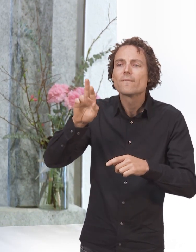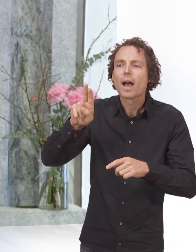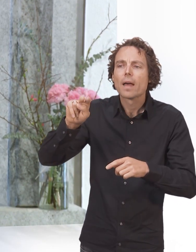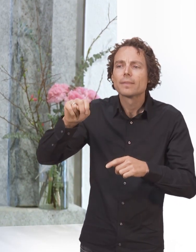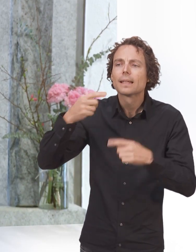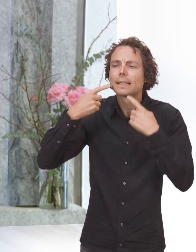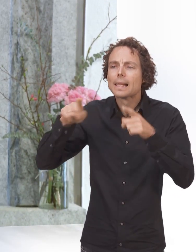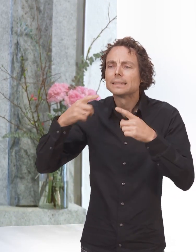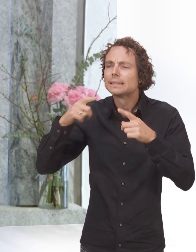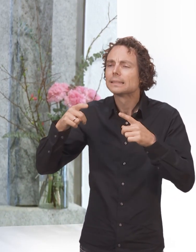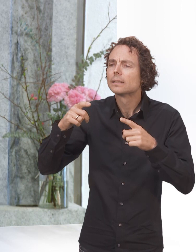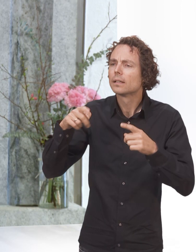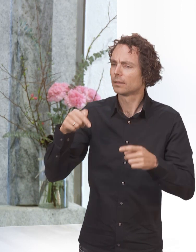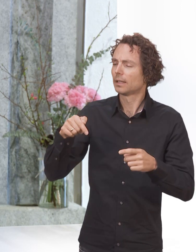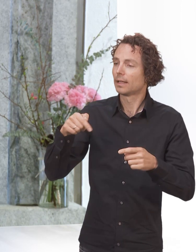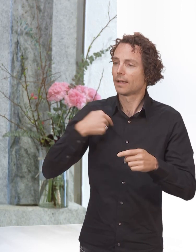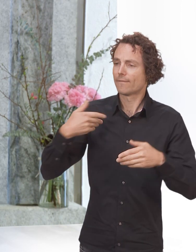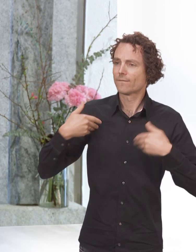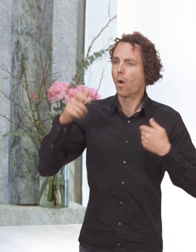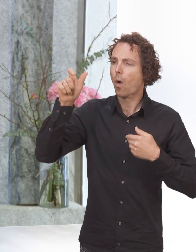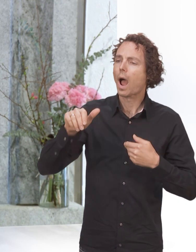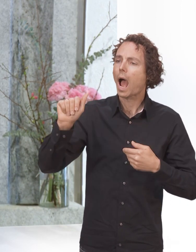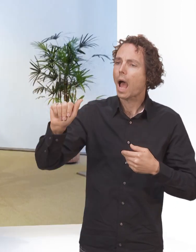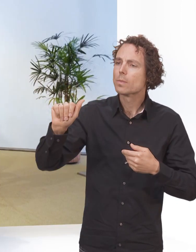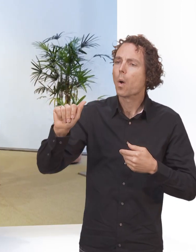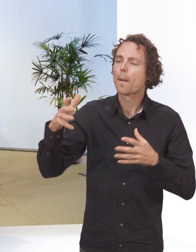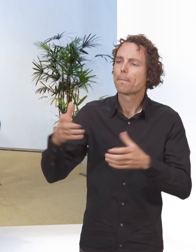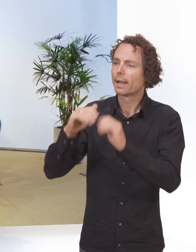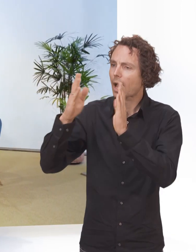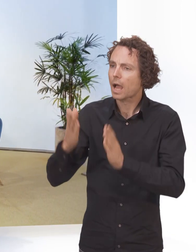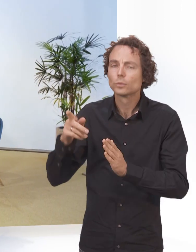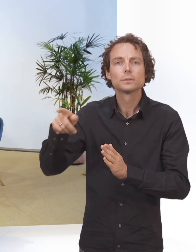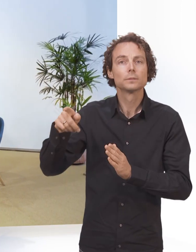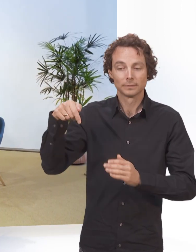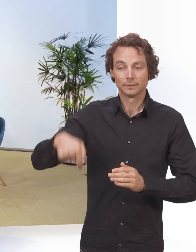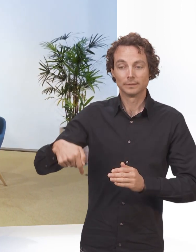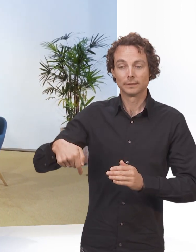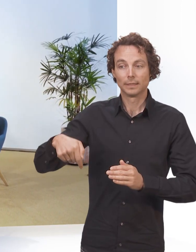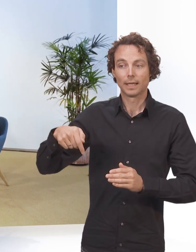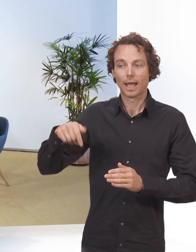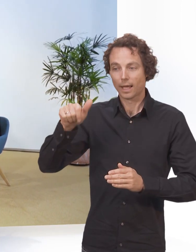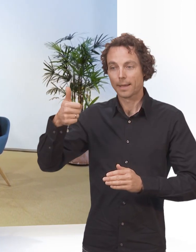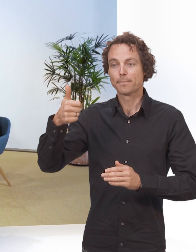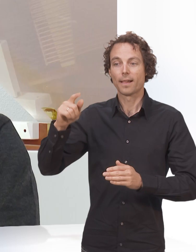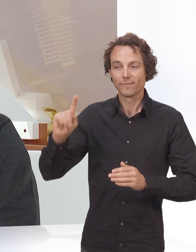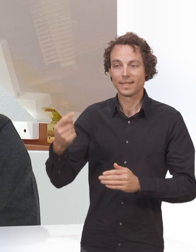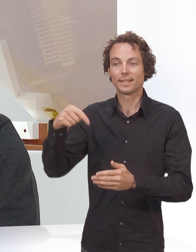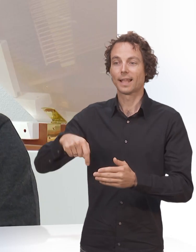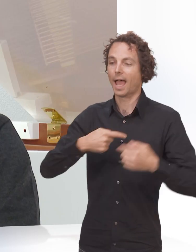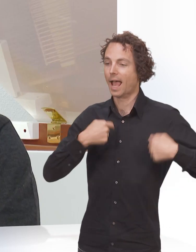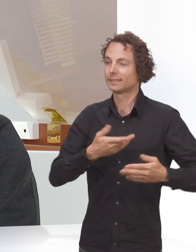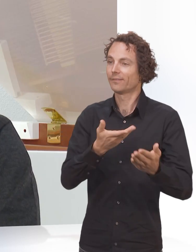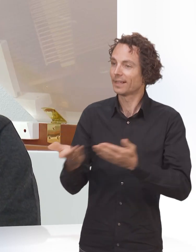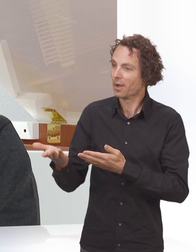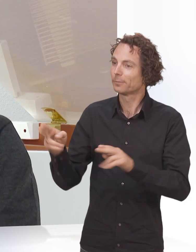Evangelist. Ich freue mich riesig auf Arno Backhaus. Einmal mehr bei uns, Arno, herzlich willkommen in der Stunde des Höchsten.